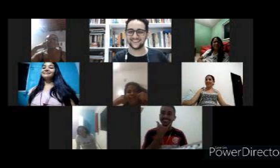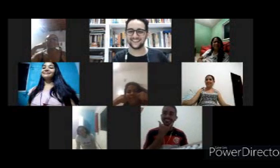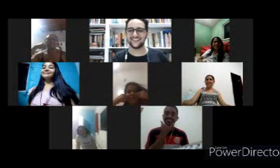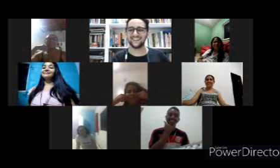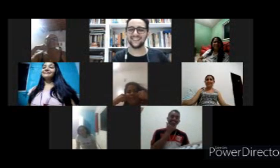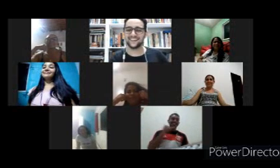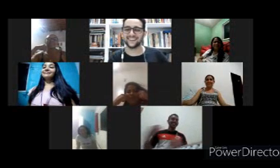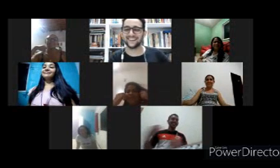viu?